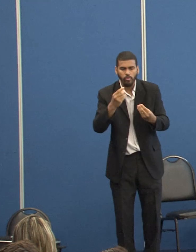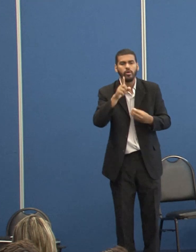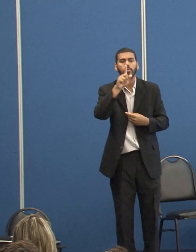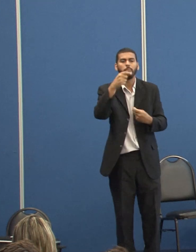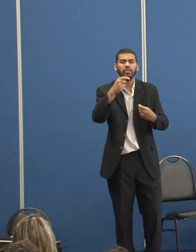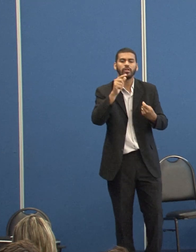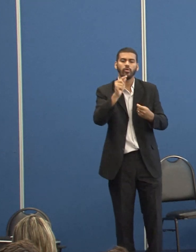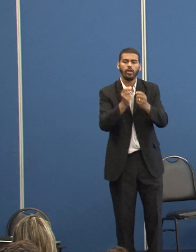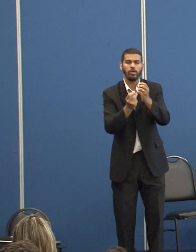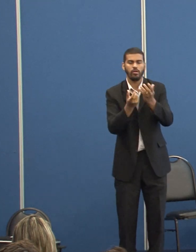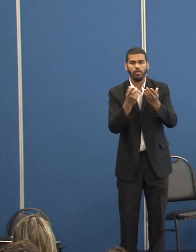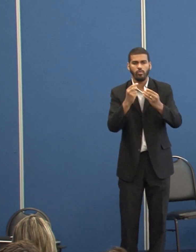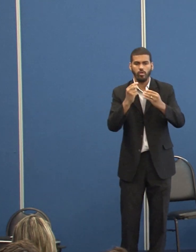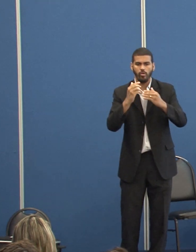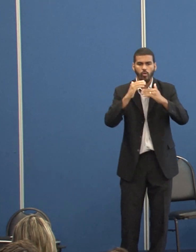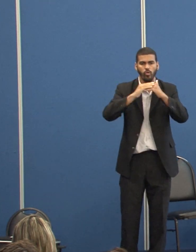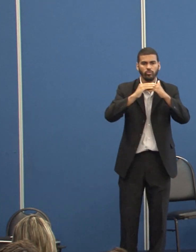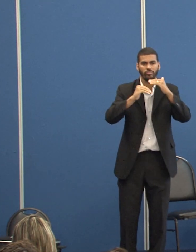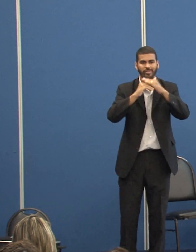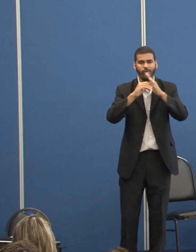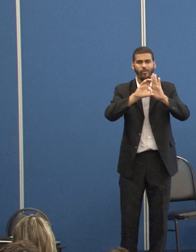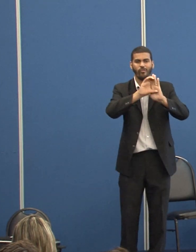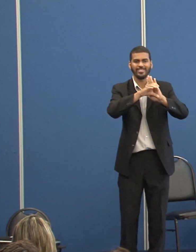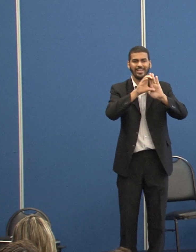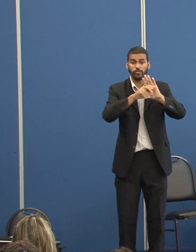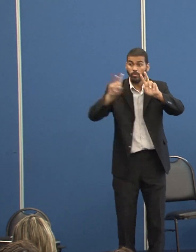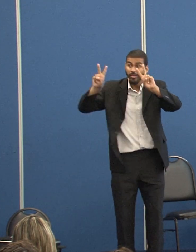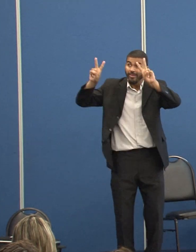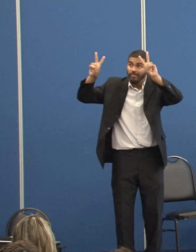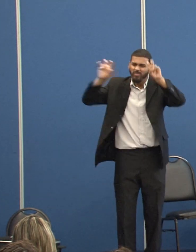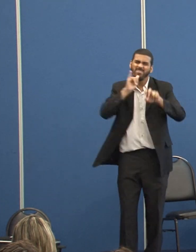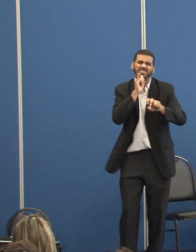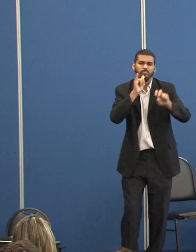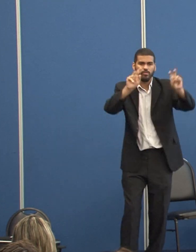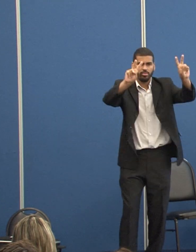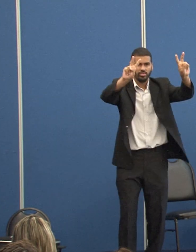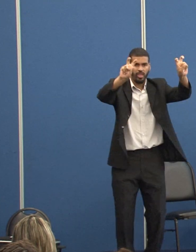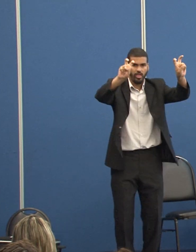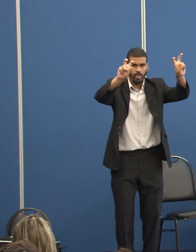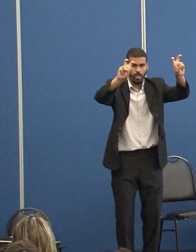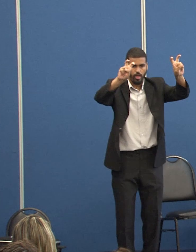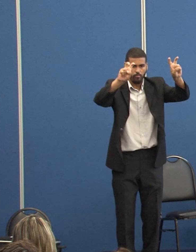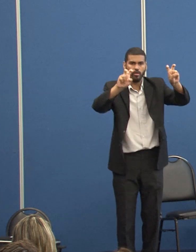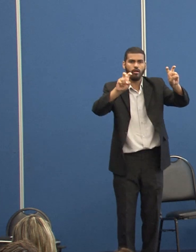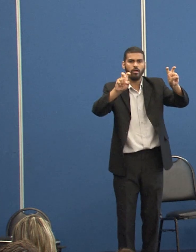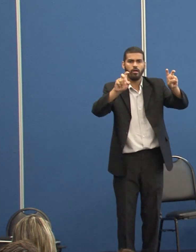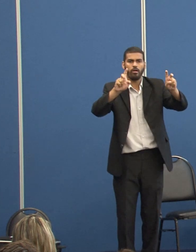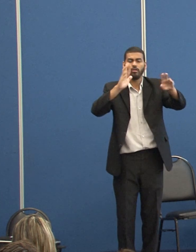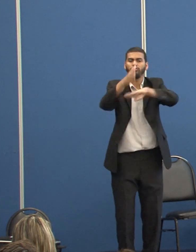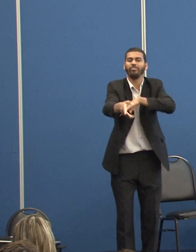um conceito diante de um assunto. É você pegar, por exemplo,